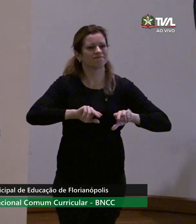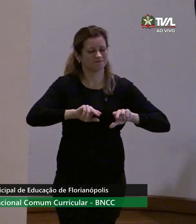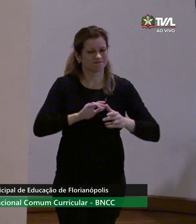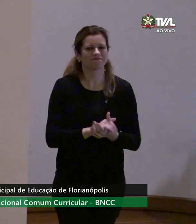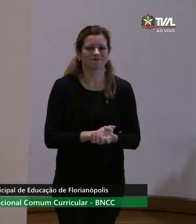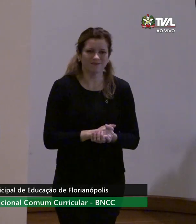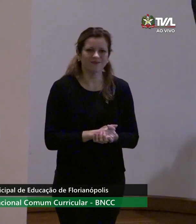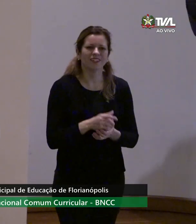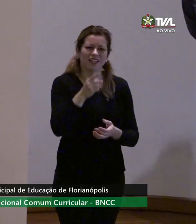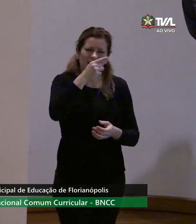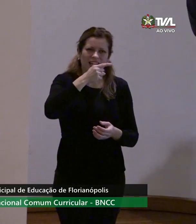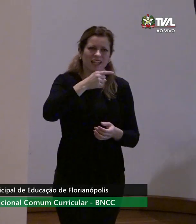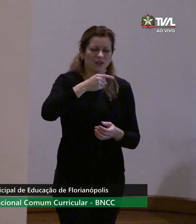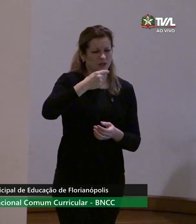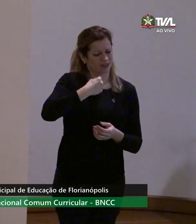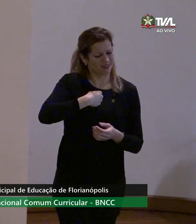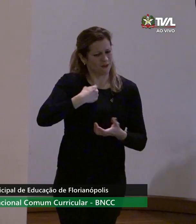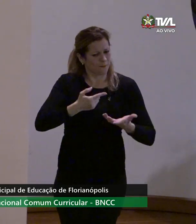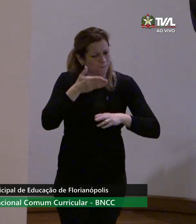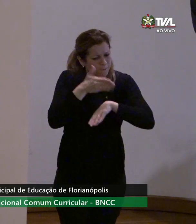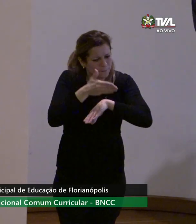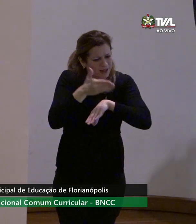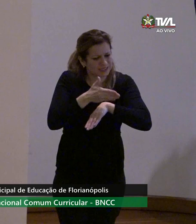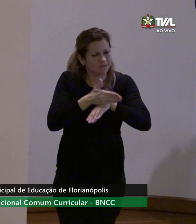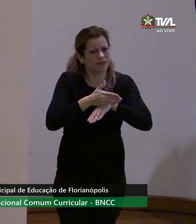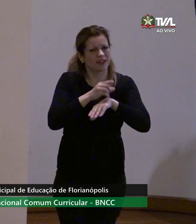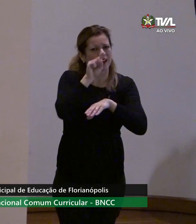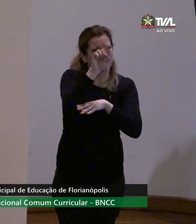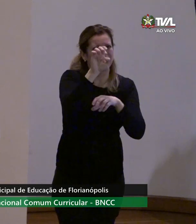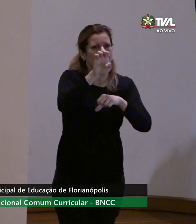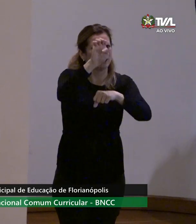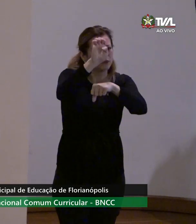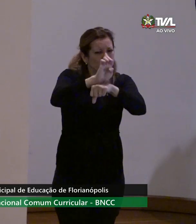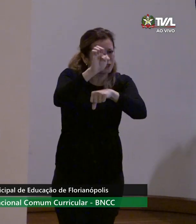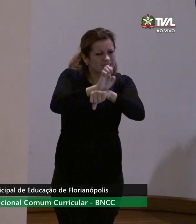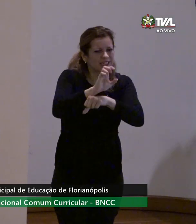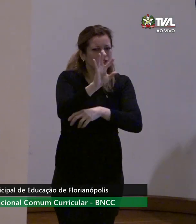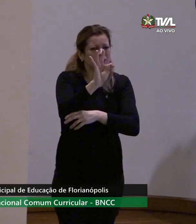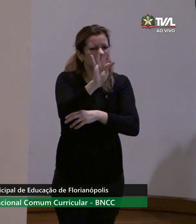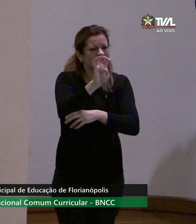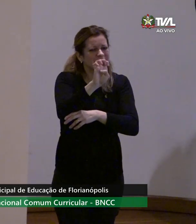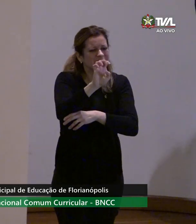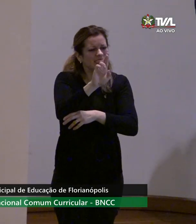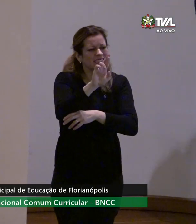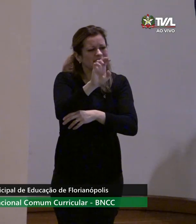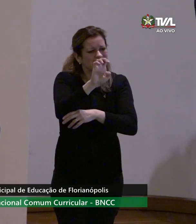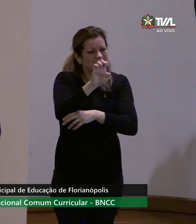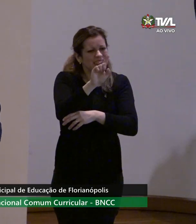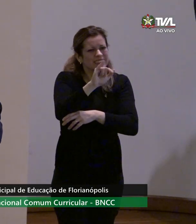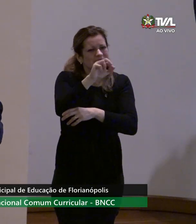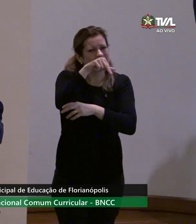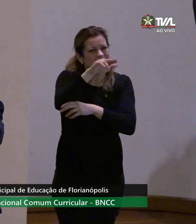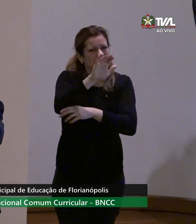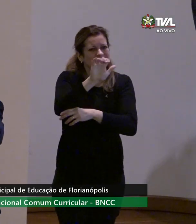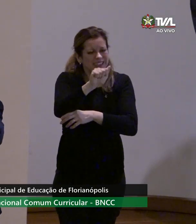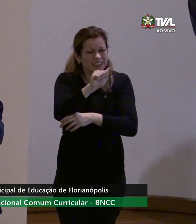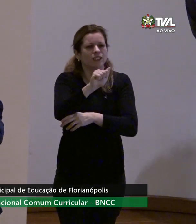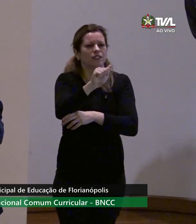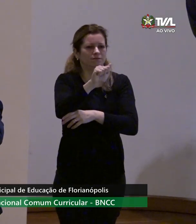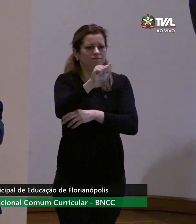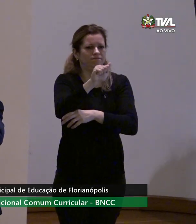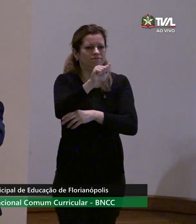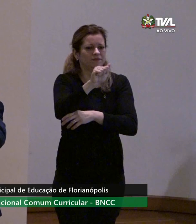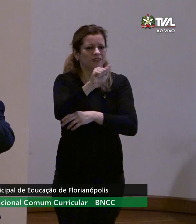de conselhos Estaduais de educação que estava em Teresina e o tempo como aqui a gente diz começou a se